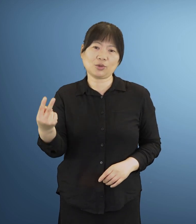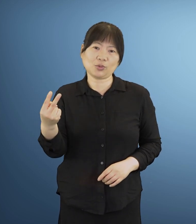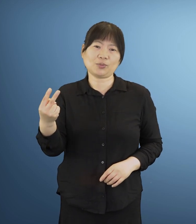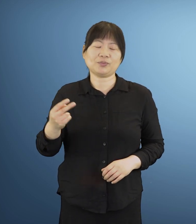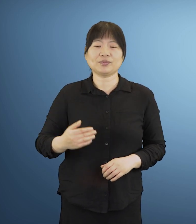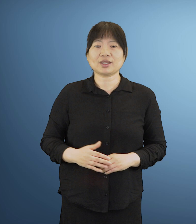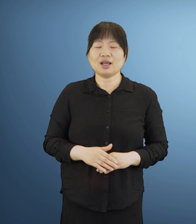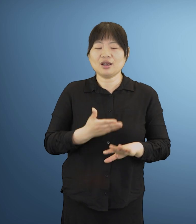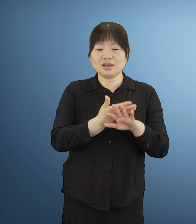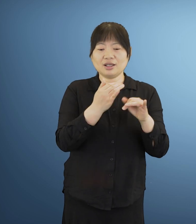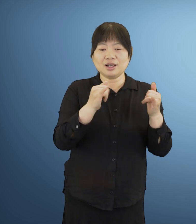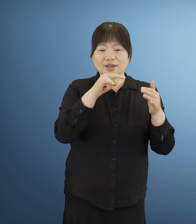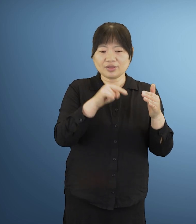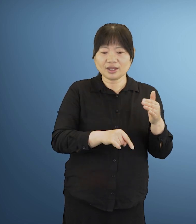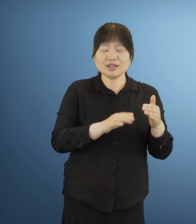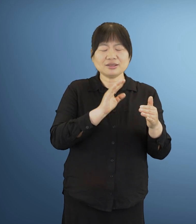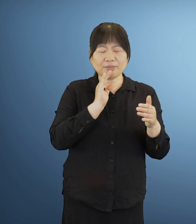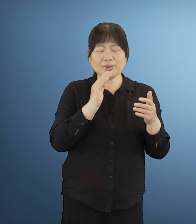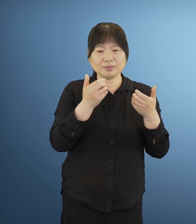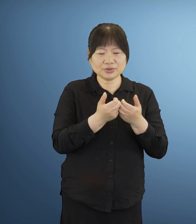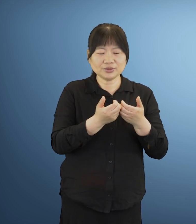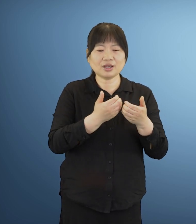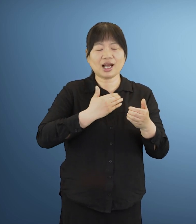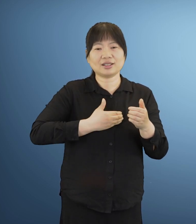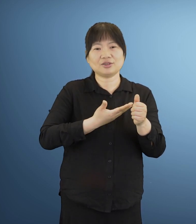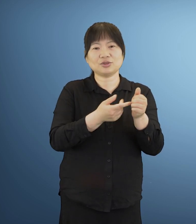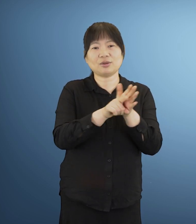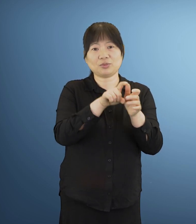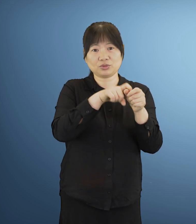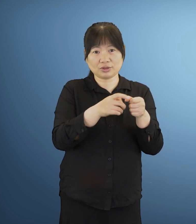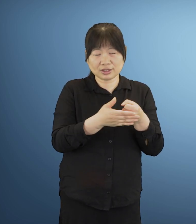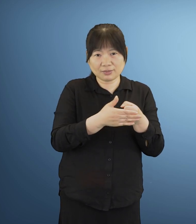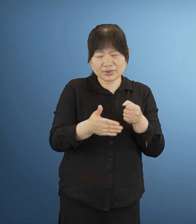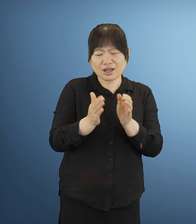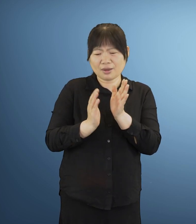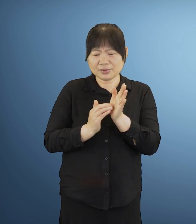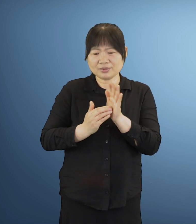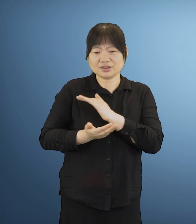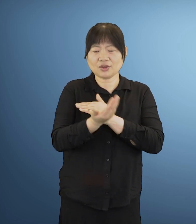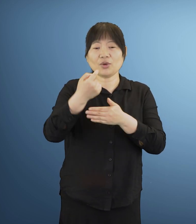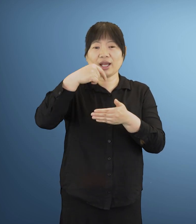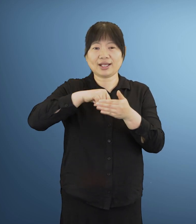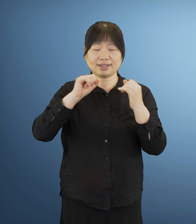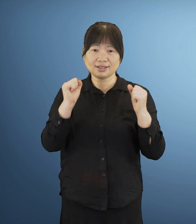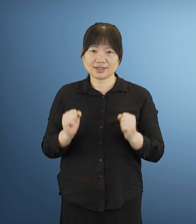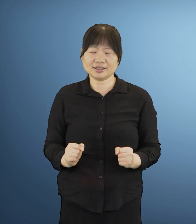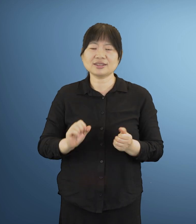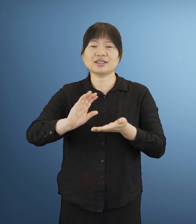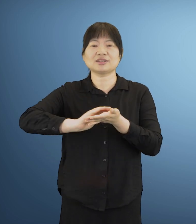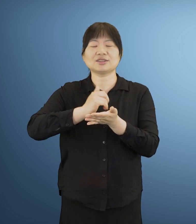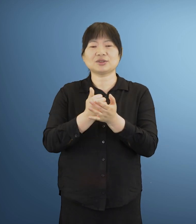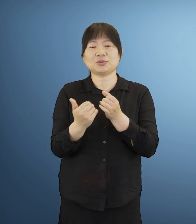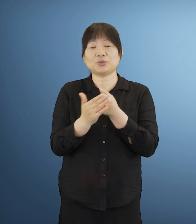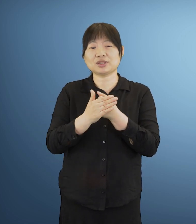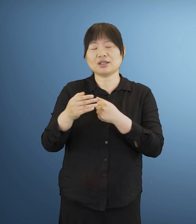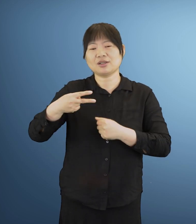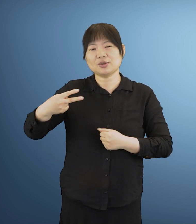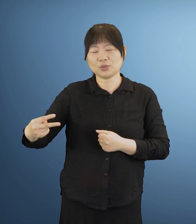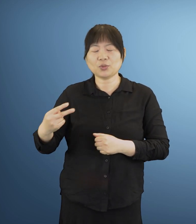이방인 가운데 얼마나 풍성한지를 알게 하려 하심이라. 이 비밀은 너희 안에 계신 그리스도니